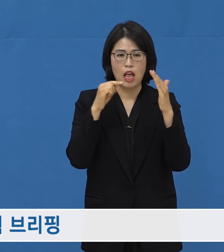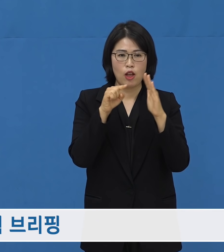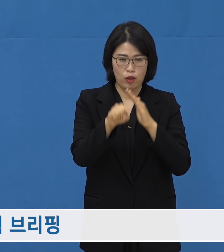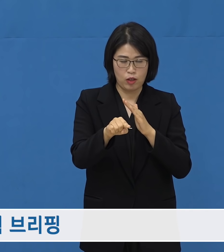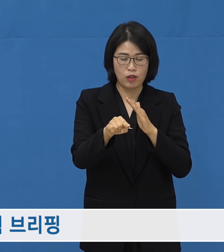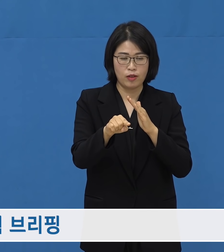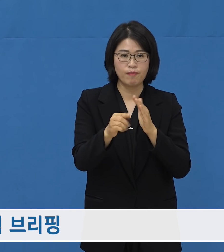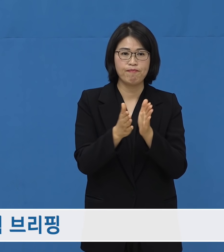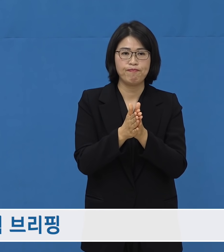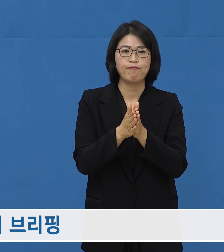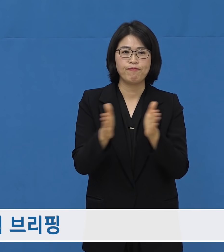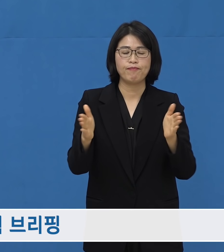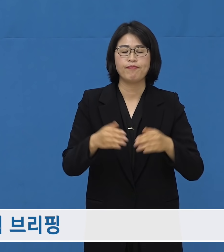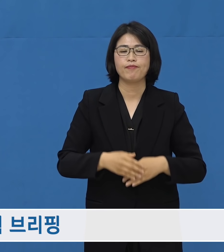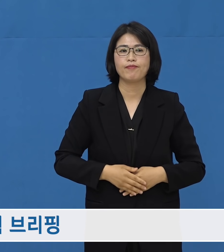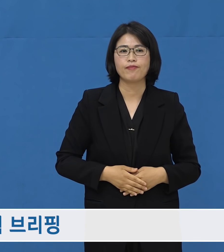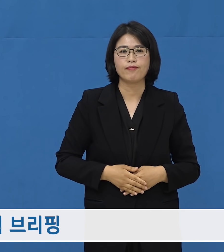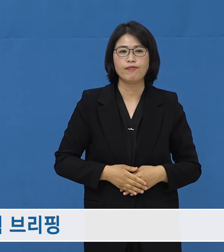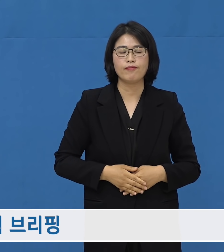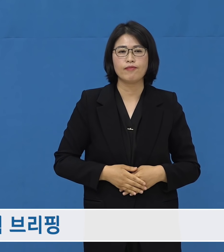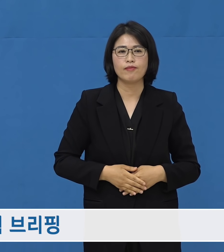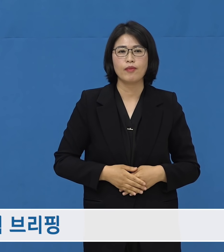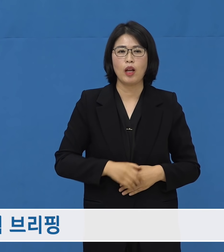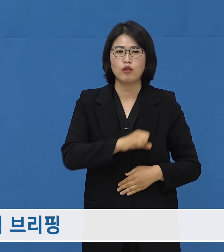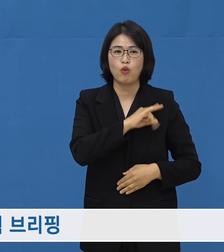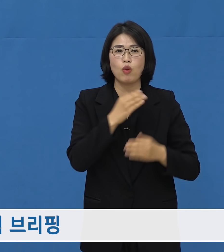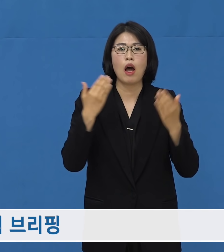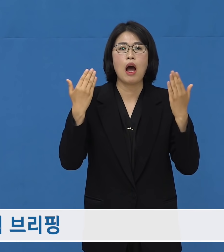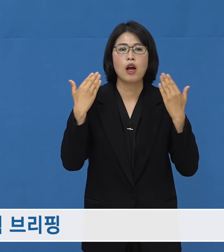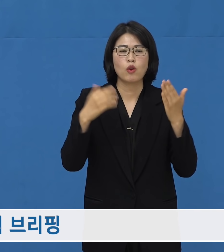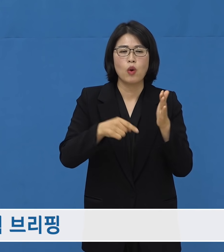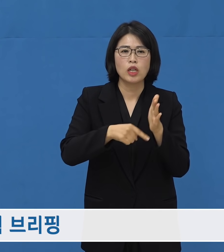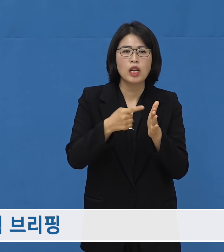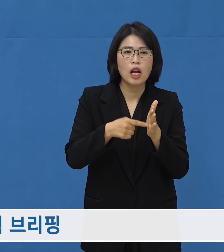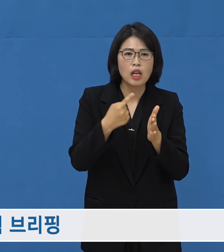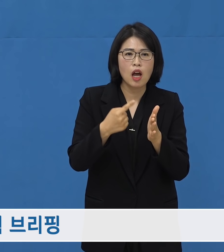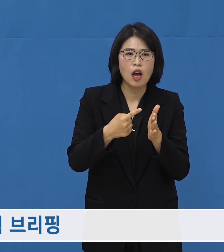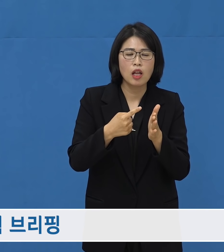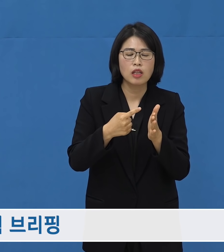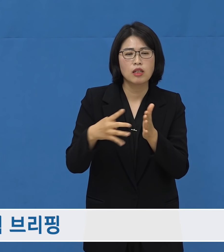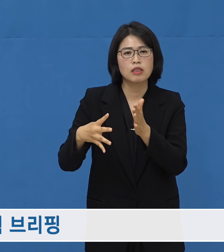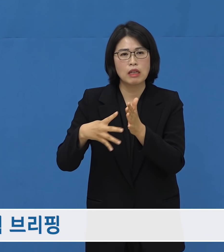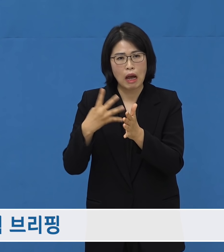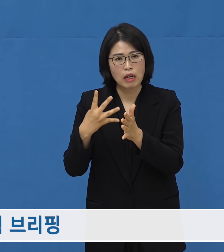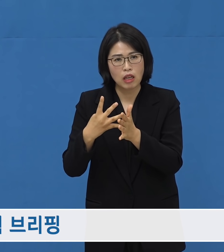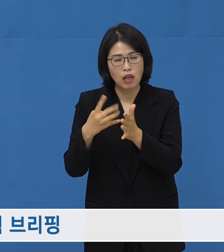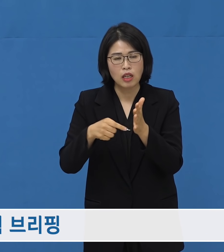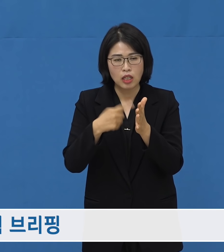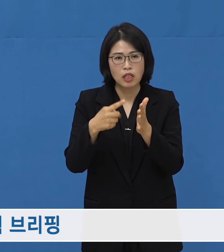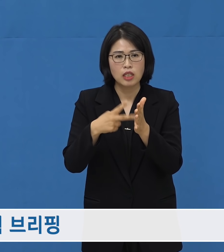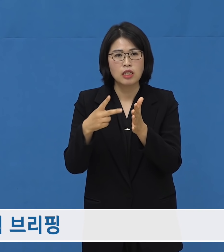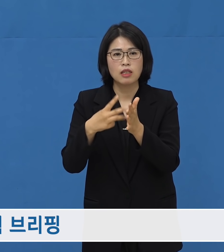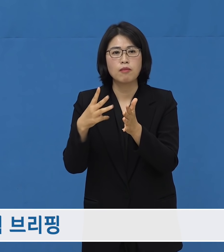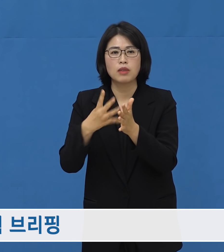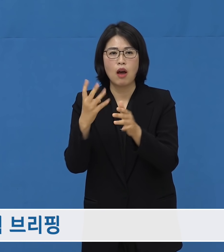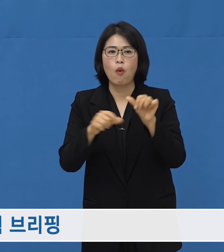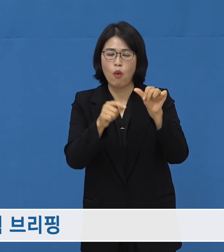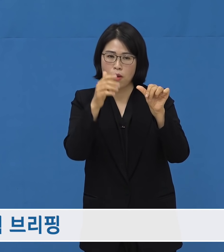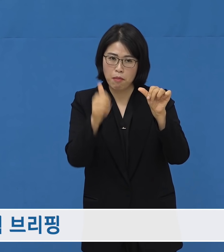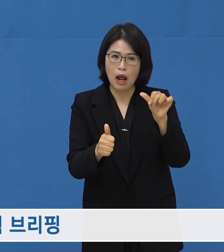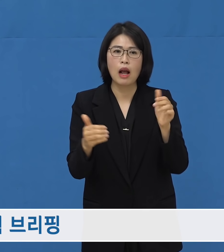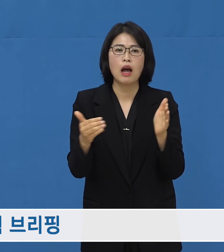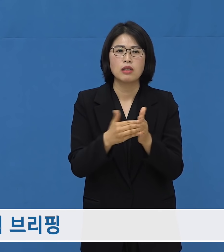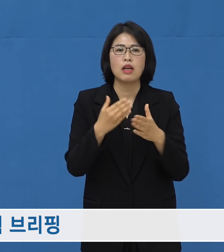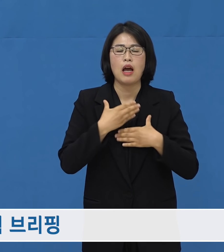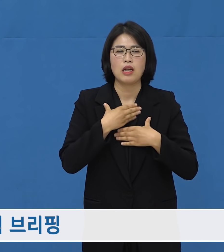등교를 시작합니다. 우선 초등학교 1학년에서 4학년은 5월 말까지